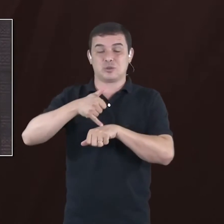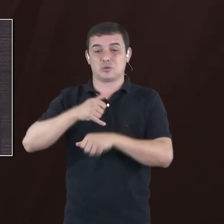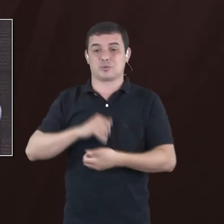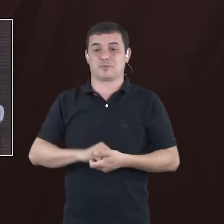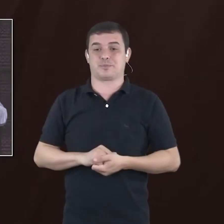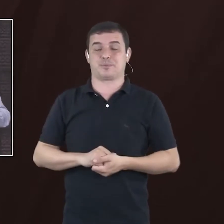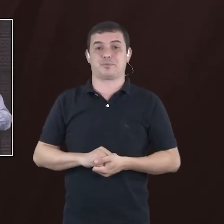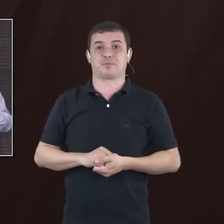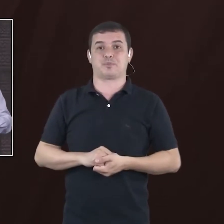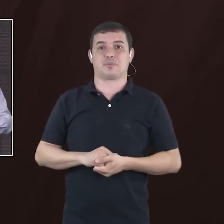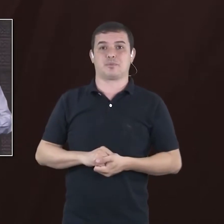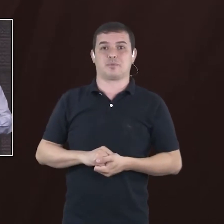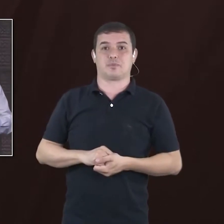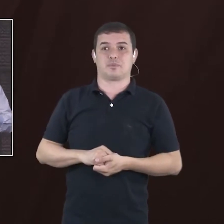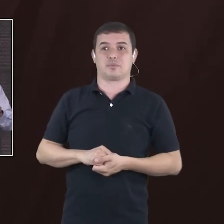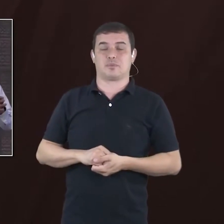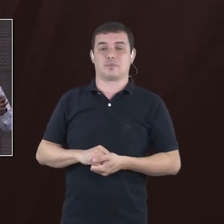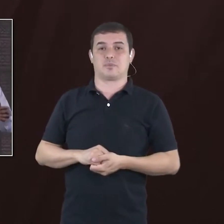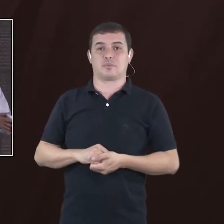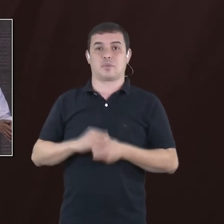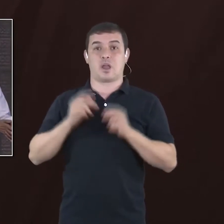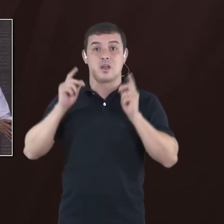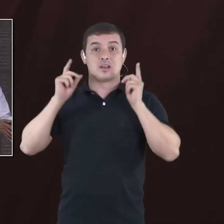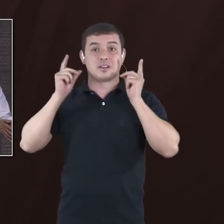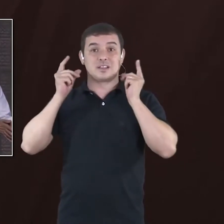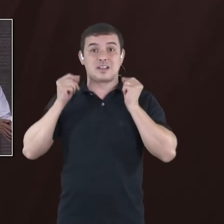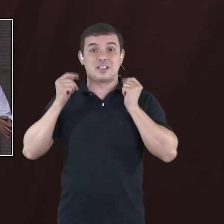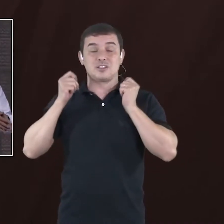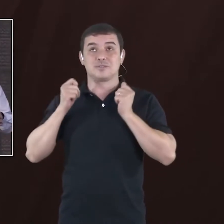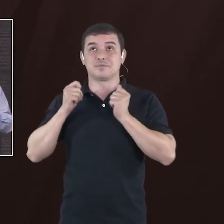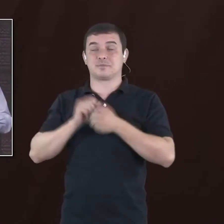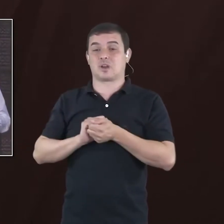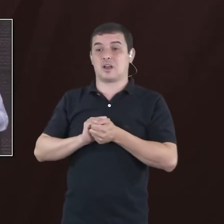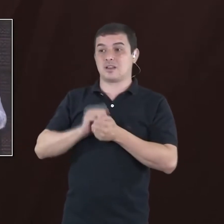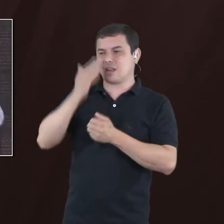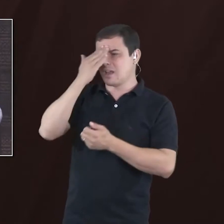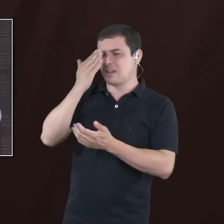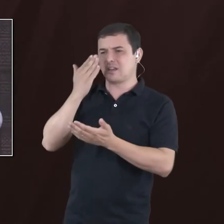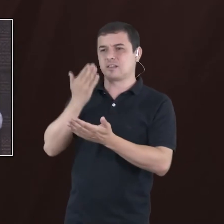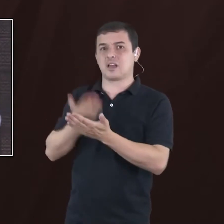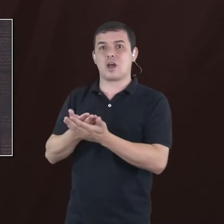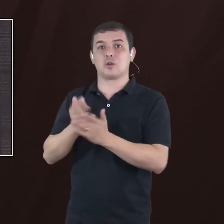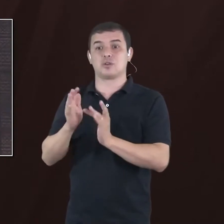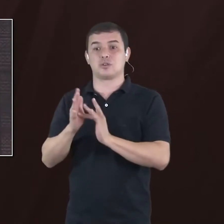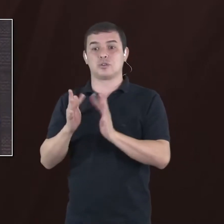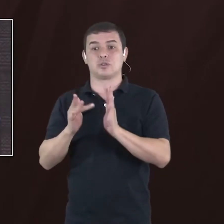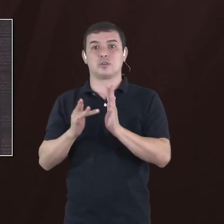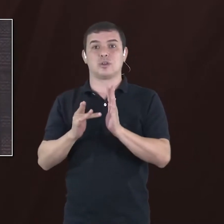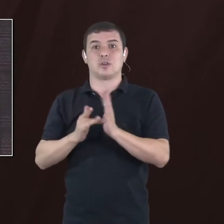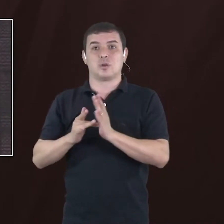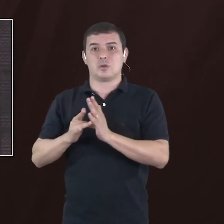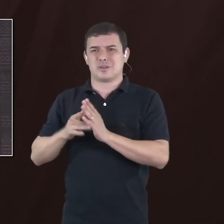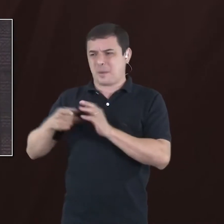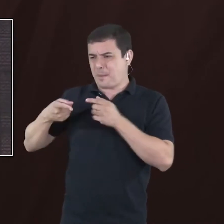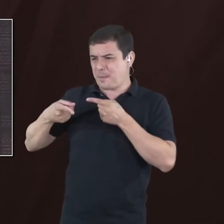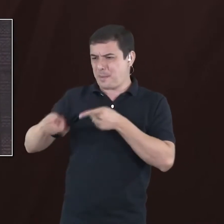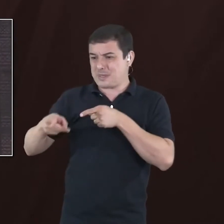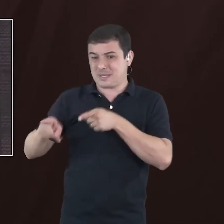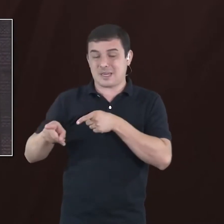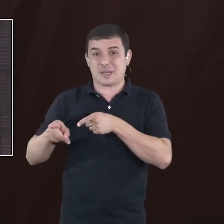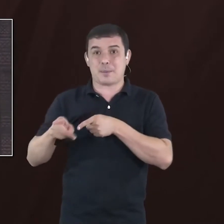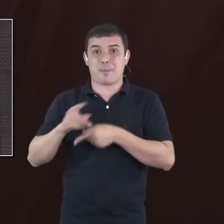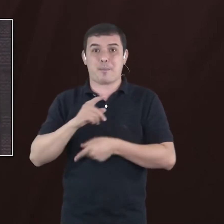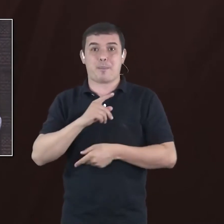judeus que creram Jesus em Jerusalém, eles começaram a perseguir a